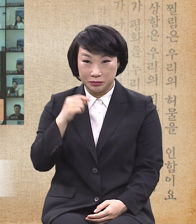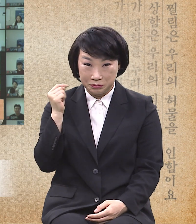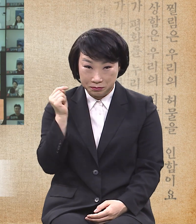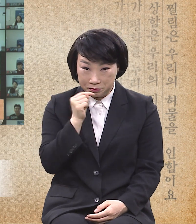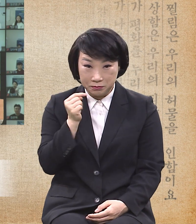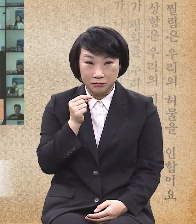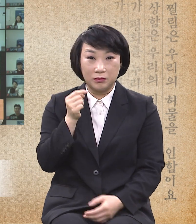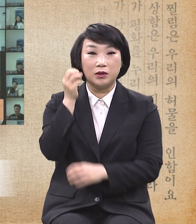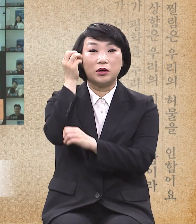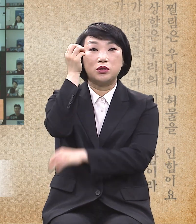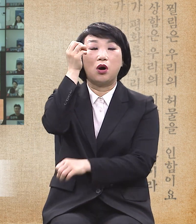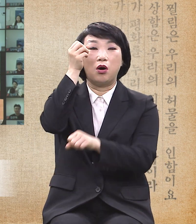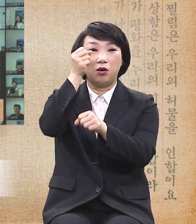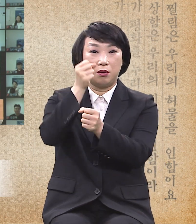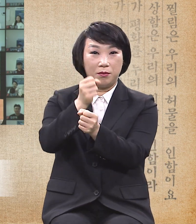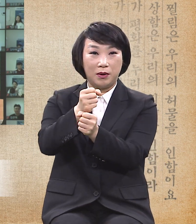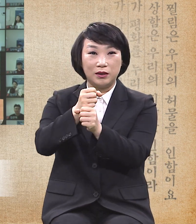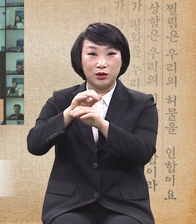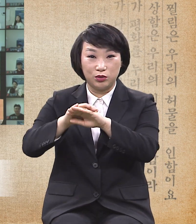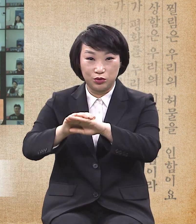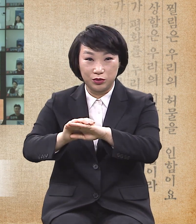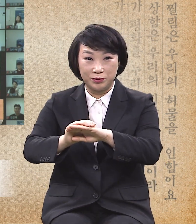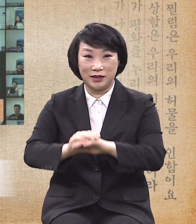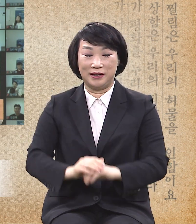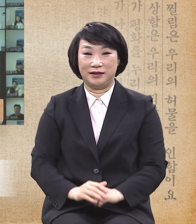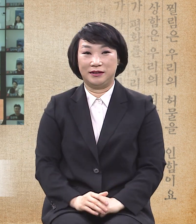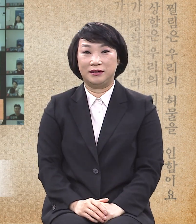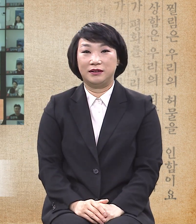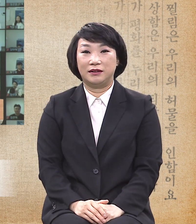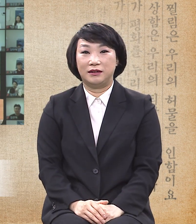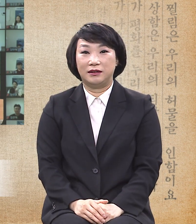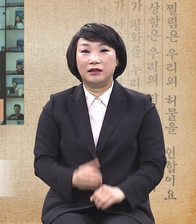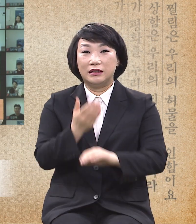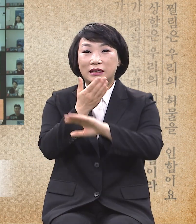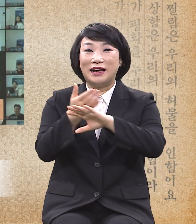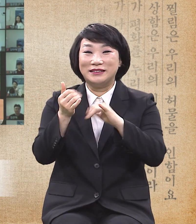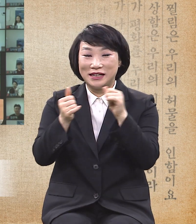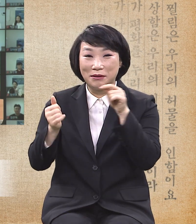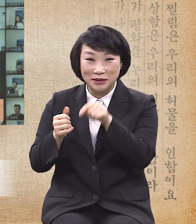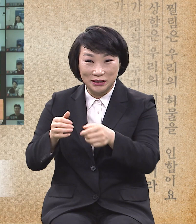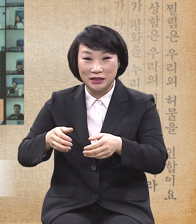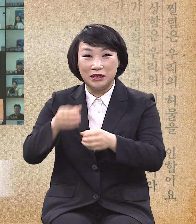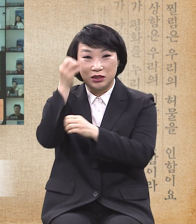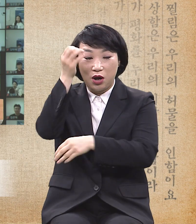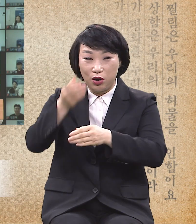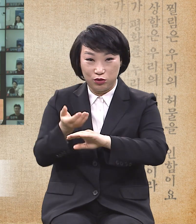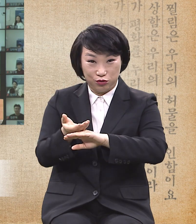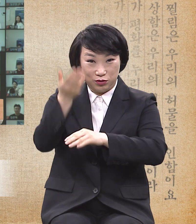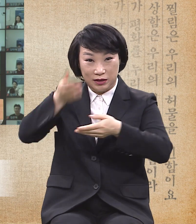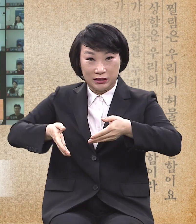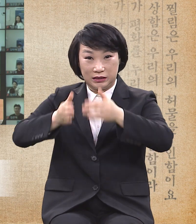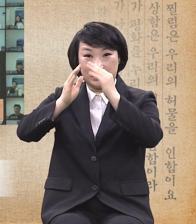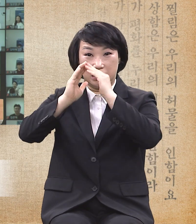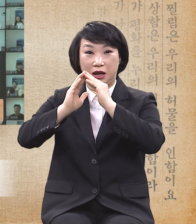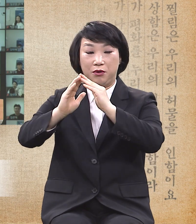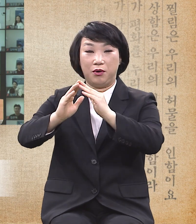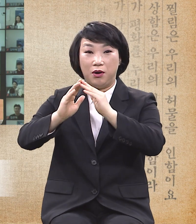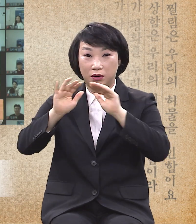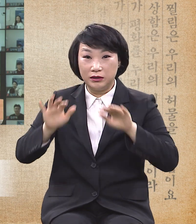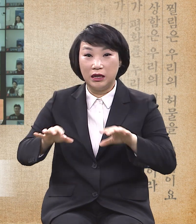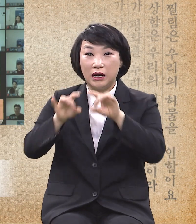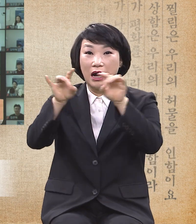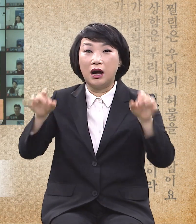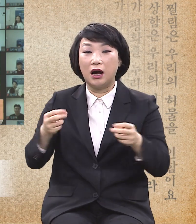철저하게 터를 닦아둡니다. 다른 이가 그 위에 세우나 그러나 각각